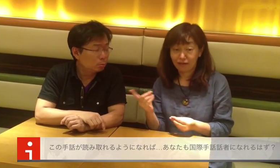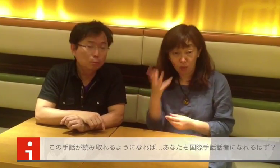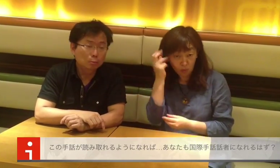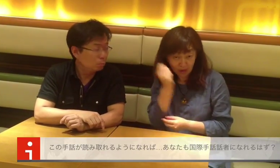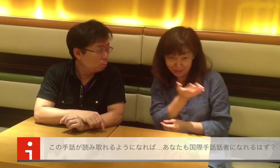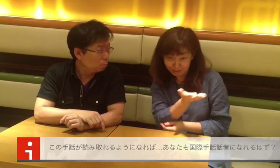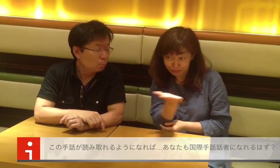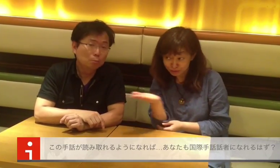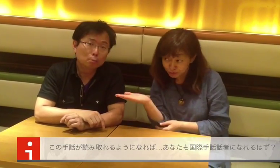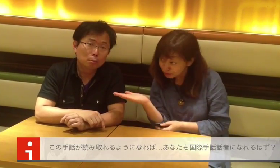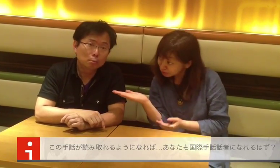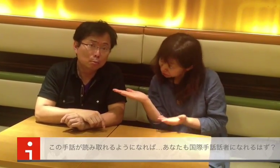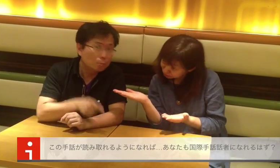がない。